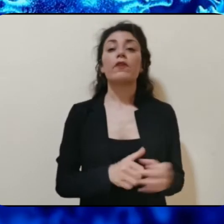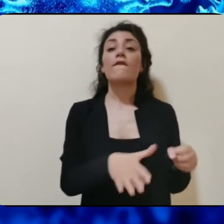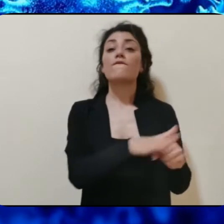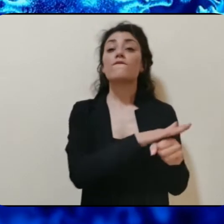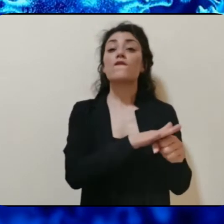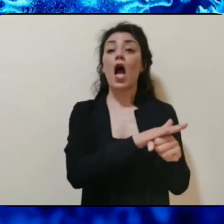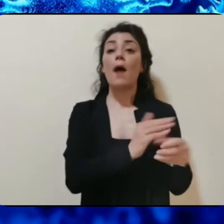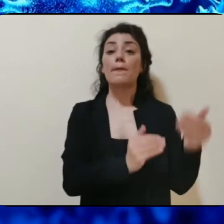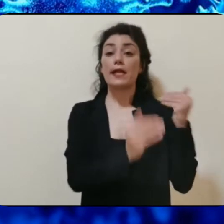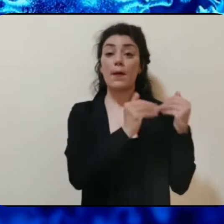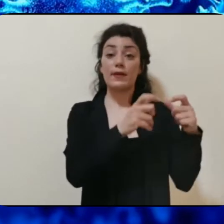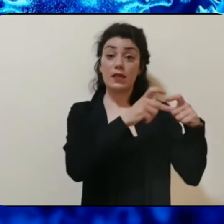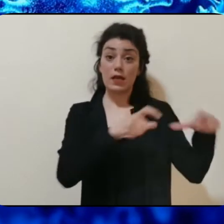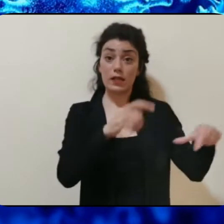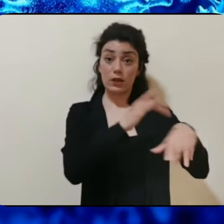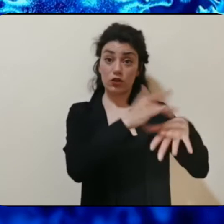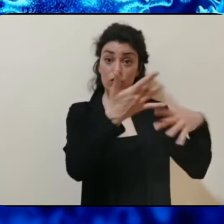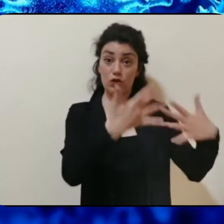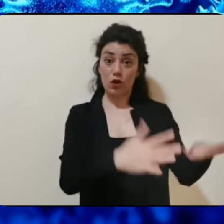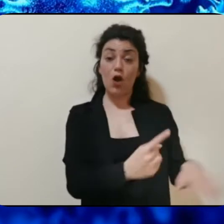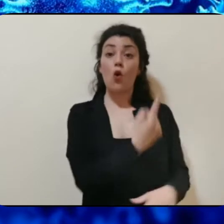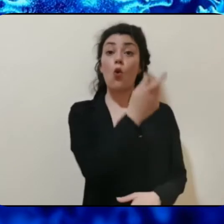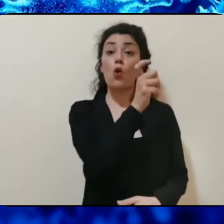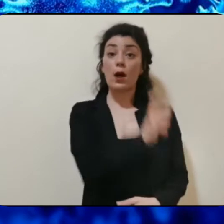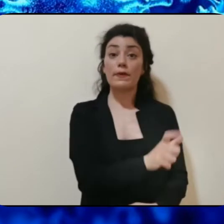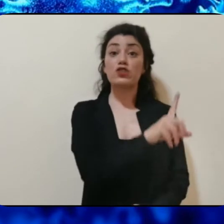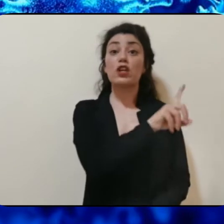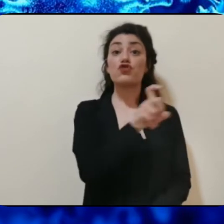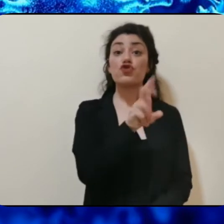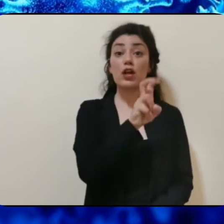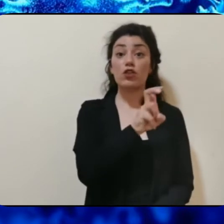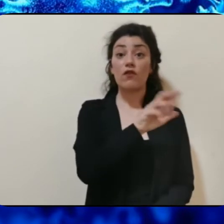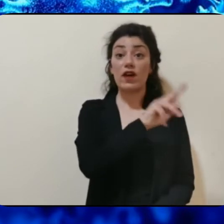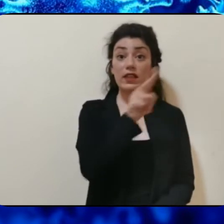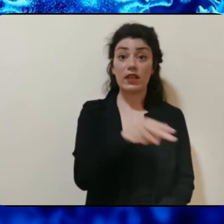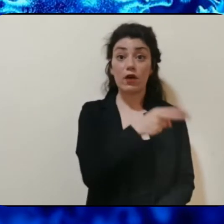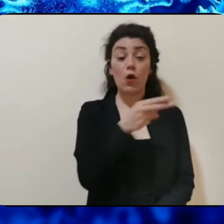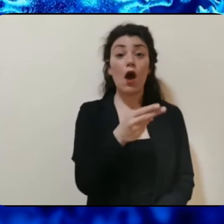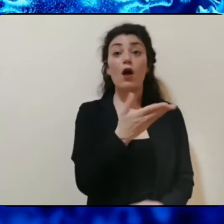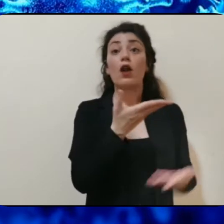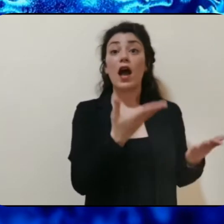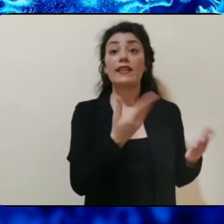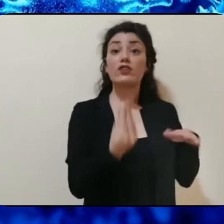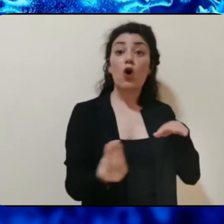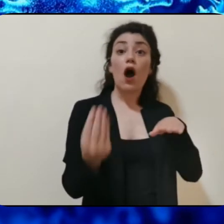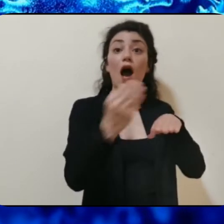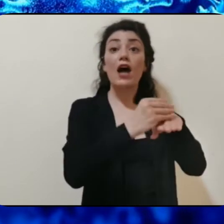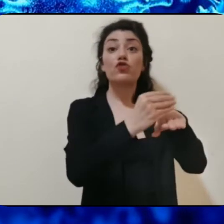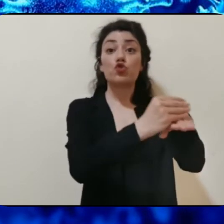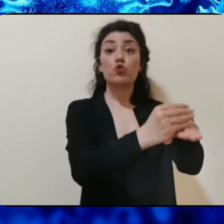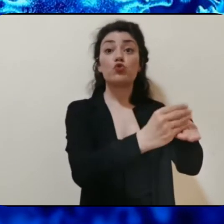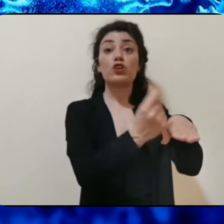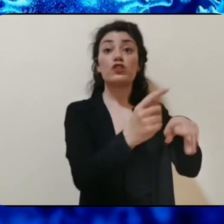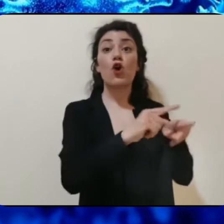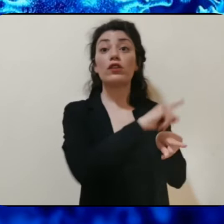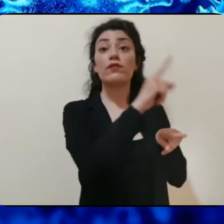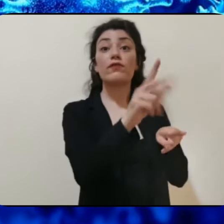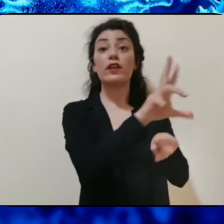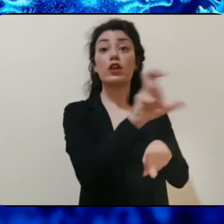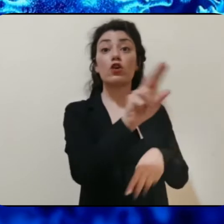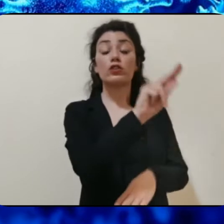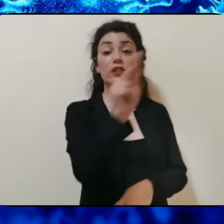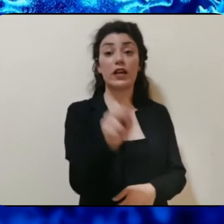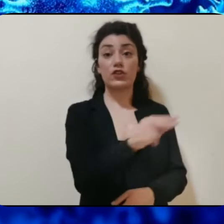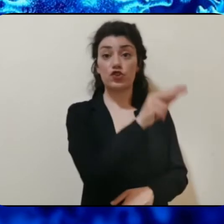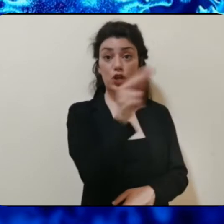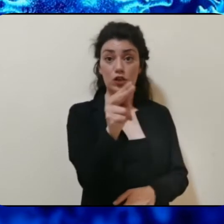Siccome invece la precedente CARD per una singola persona prevedeva 120 euro, allora si avrà la differenza fino a raggiungere